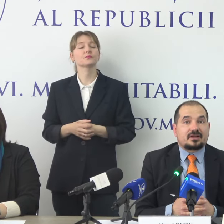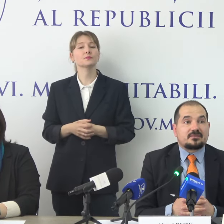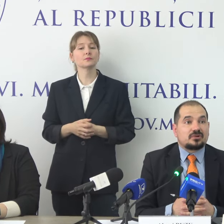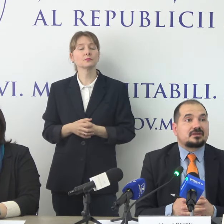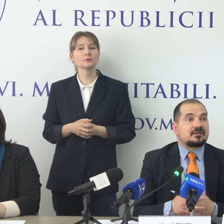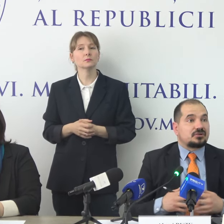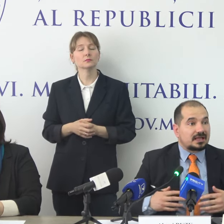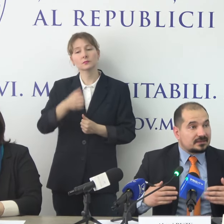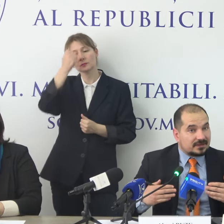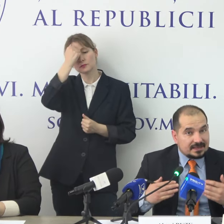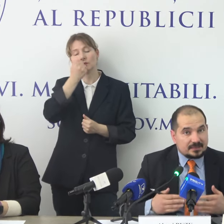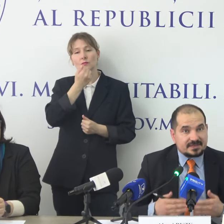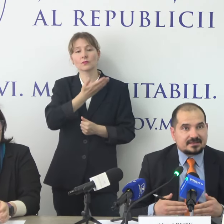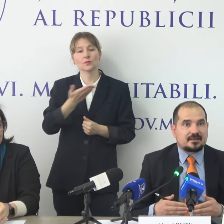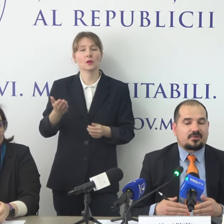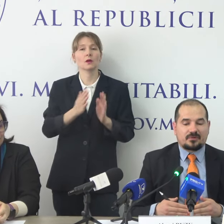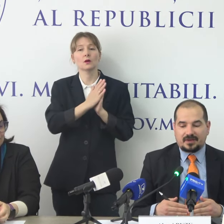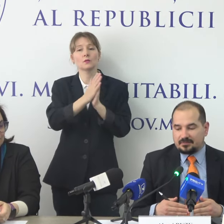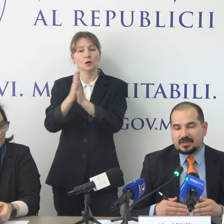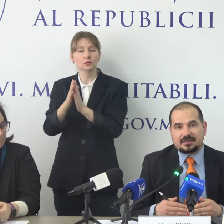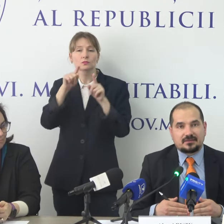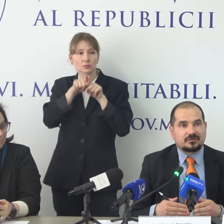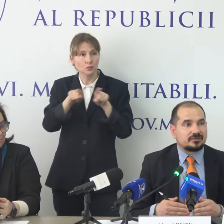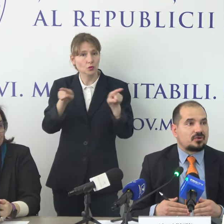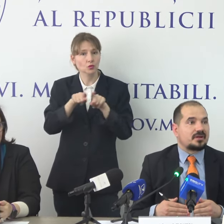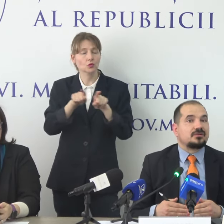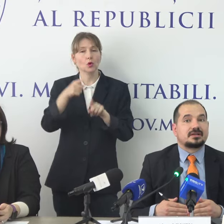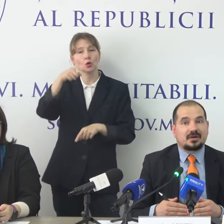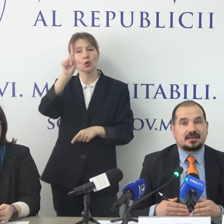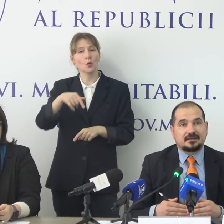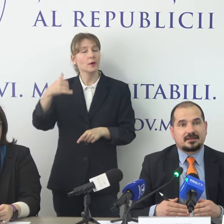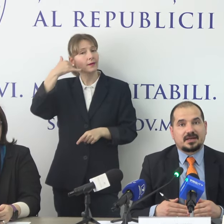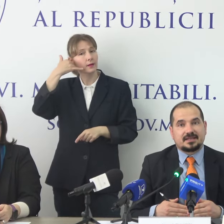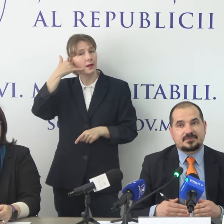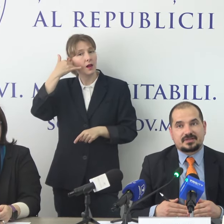Mersi foarte mult. Încă o dată vă îndemn să promovăm telefonul